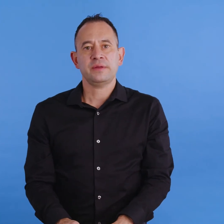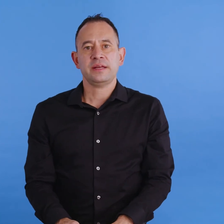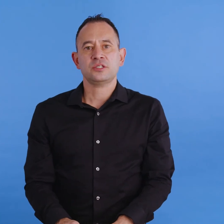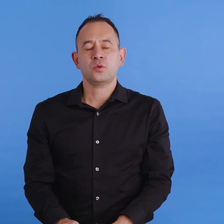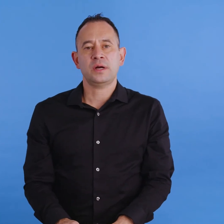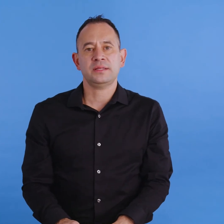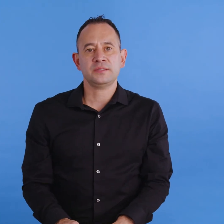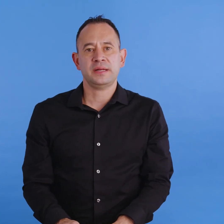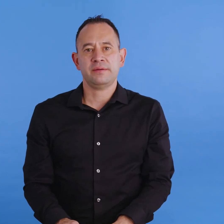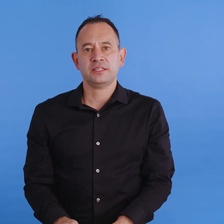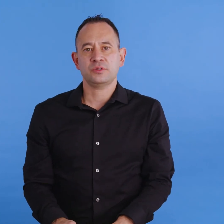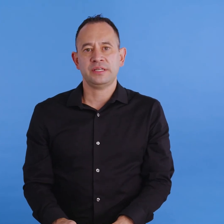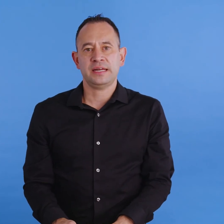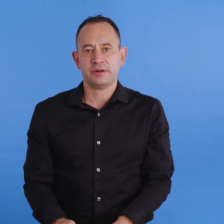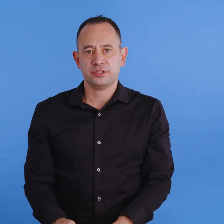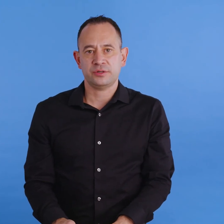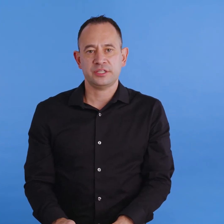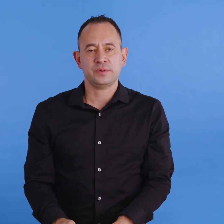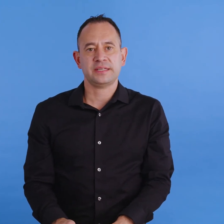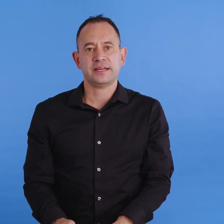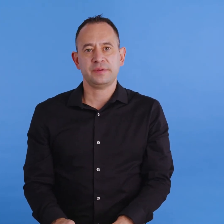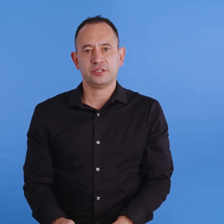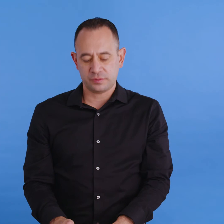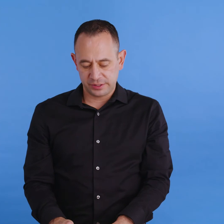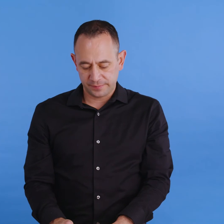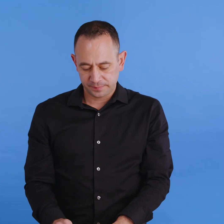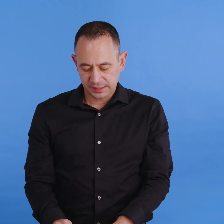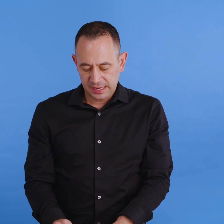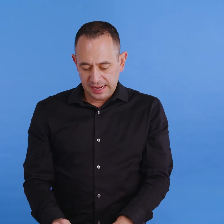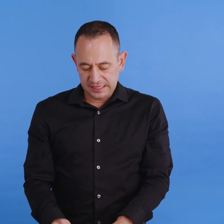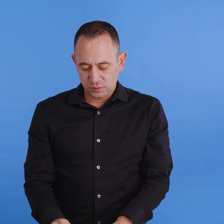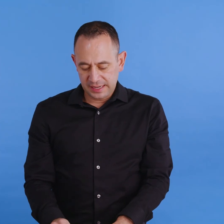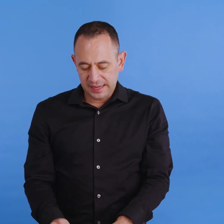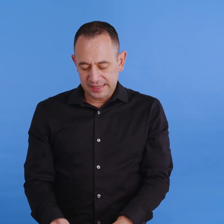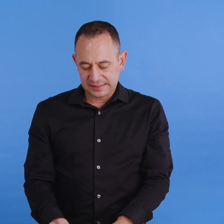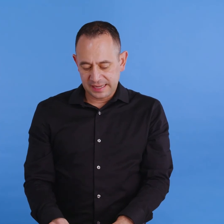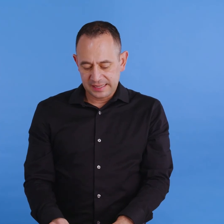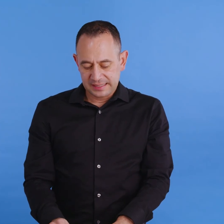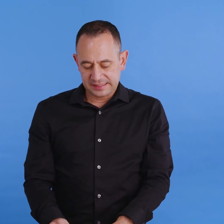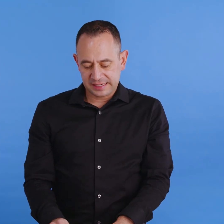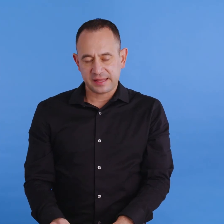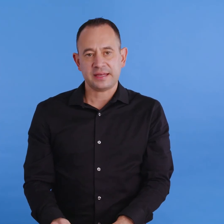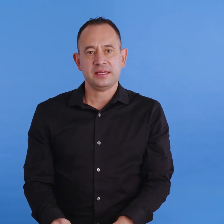me digas cuántas palabras contiene la oración. Después de que repitas conmigo. La escuela está cerca de aquí.